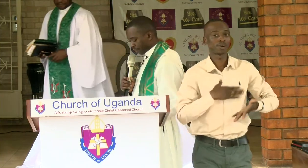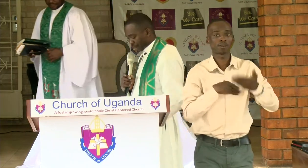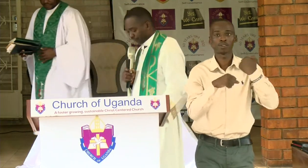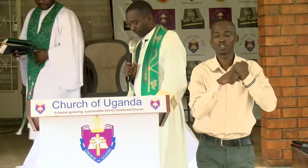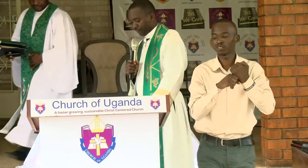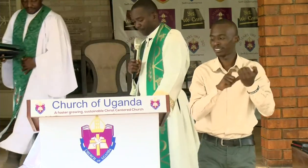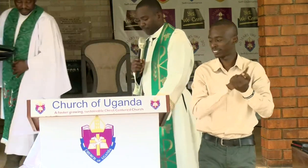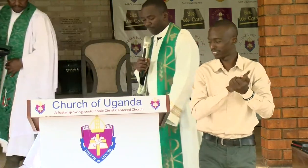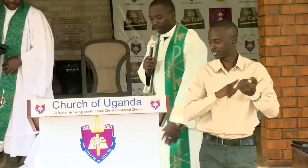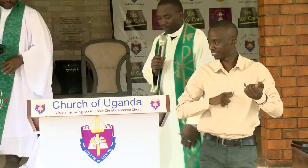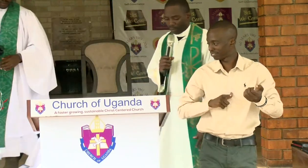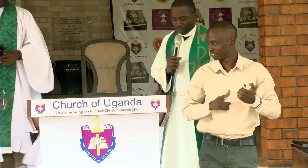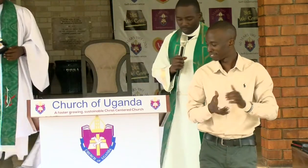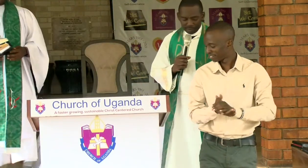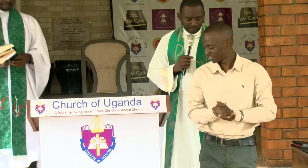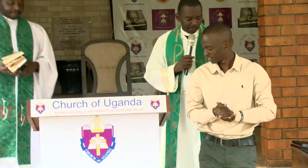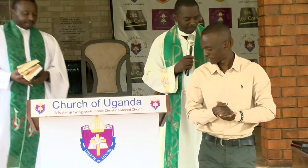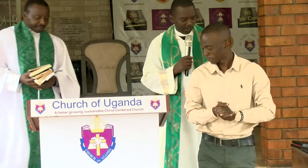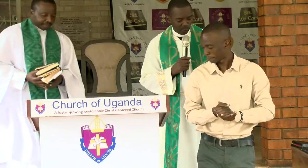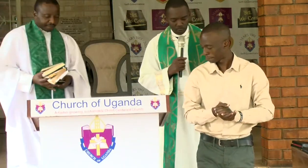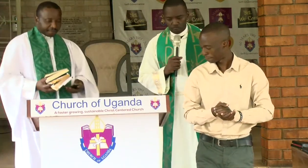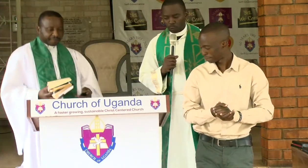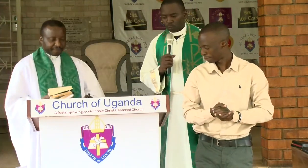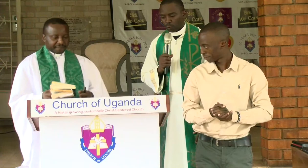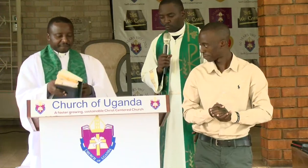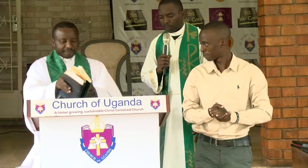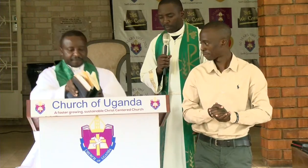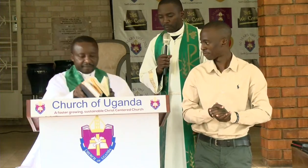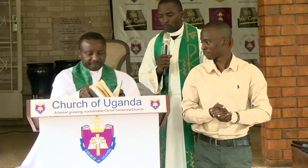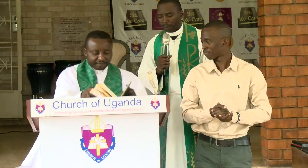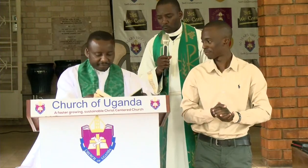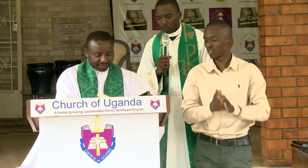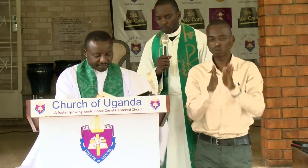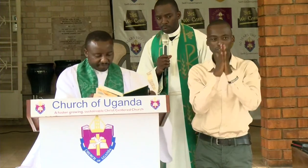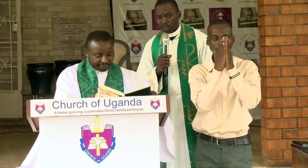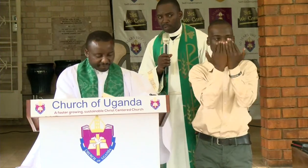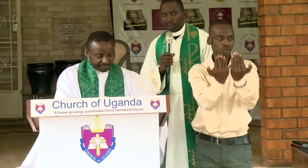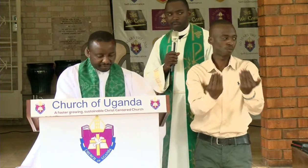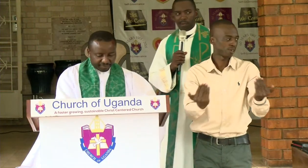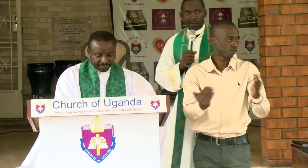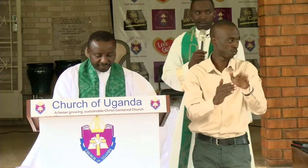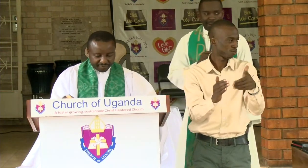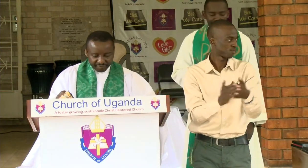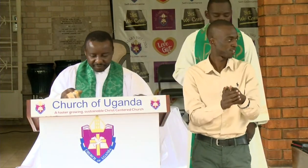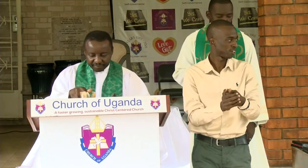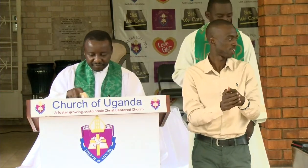akozese, era onoosabira ne ku bato